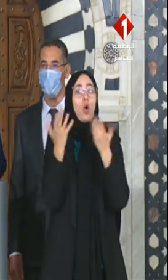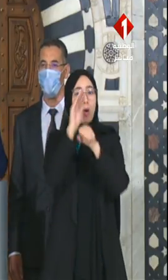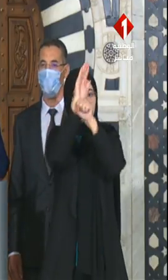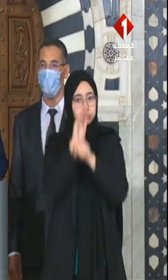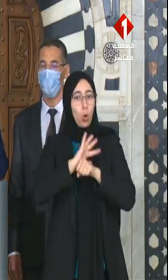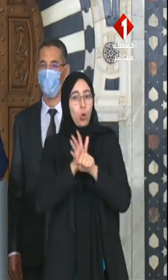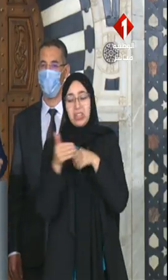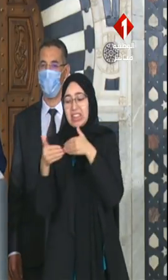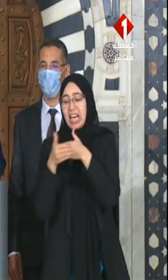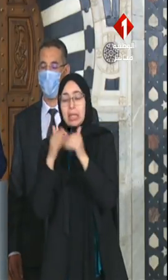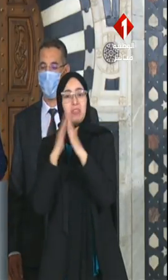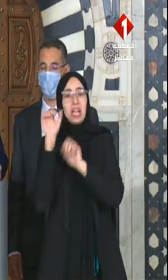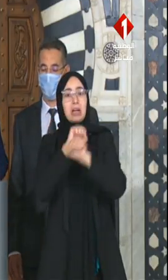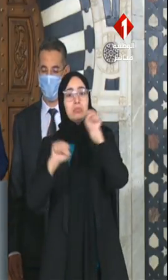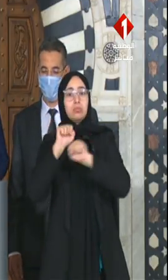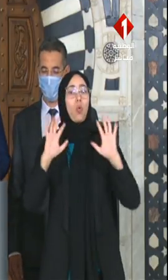عن قرب.